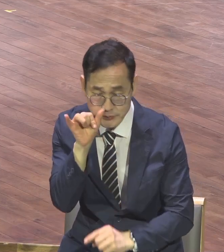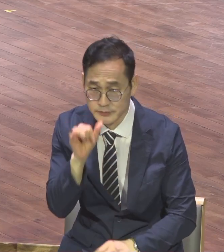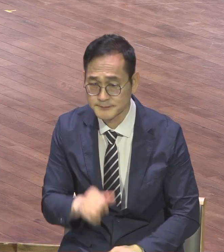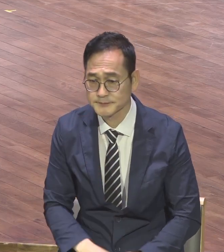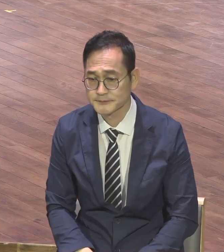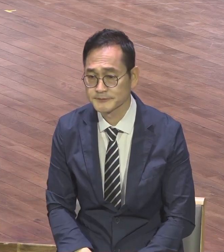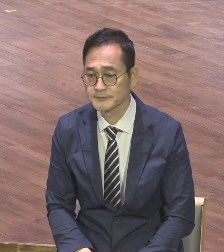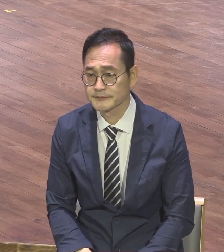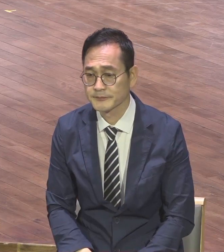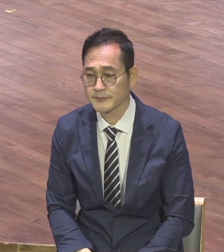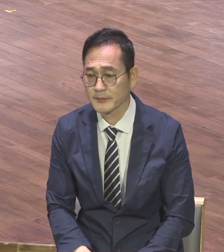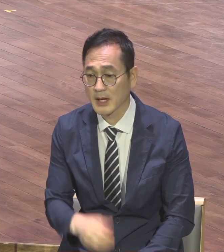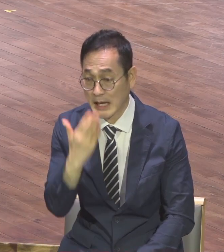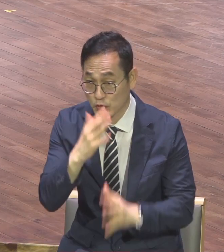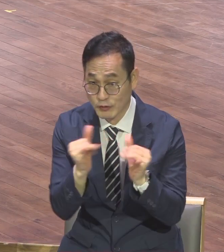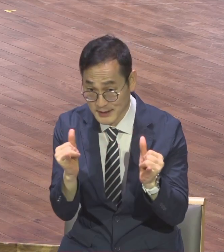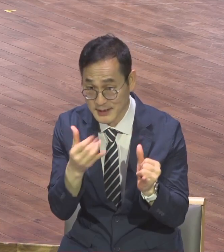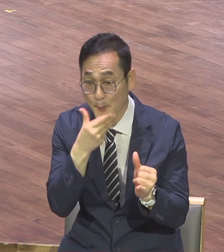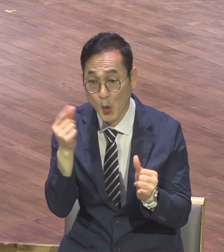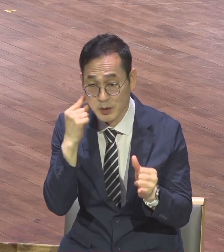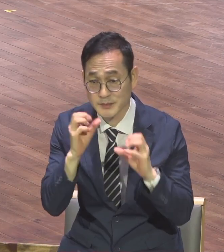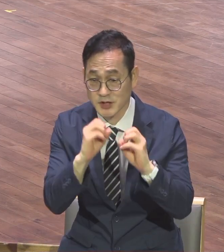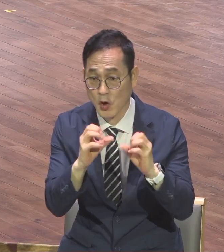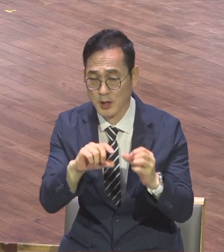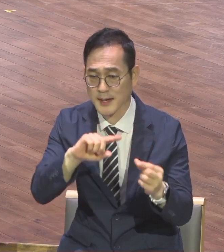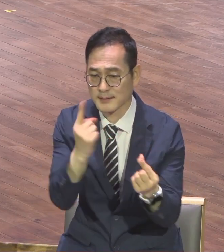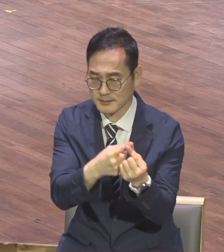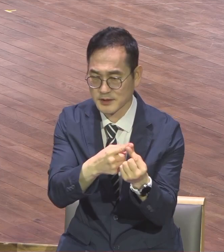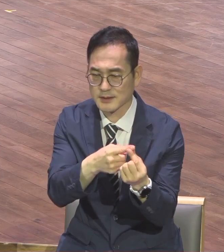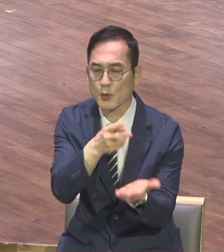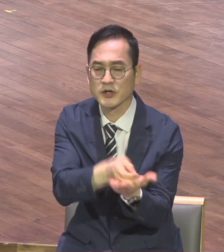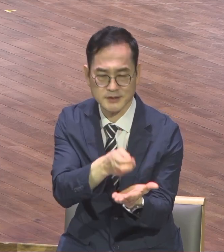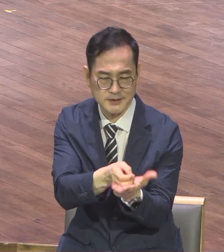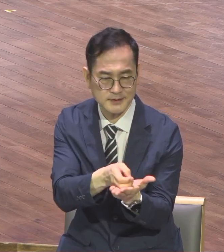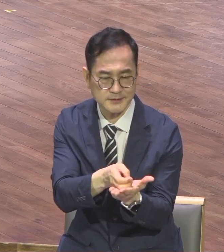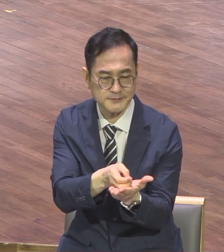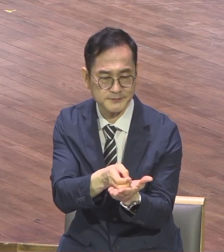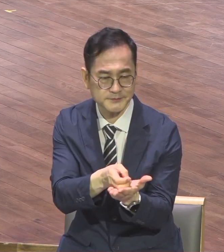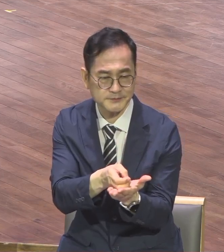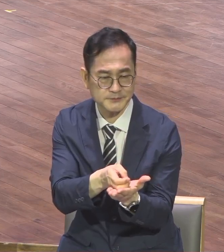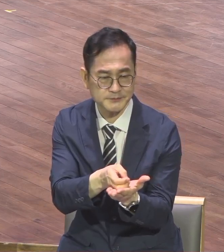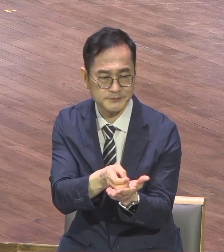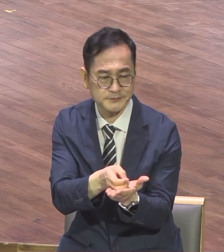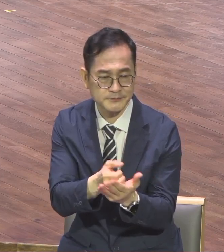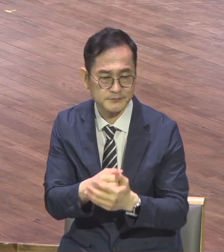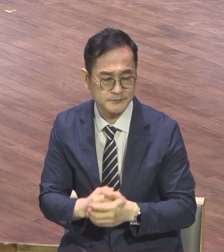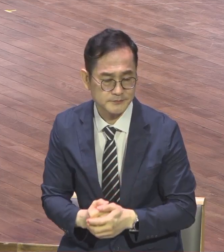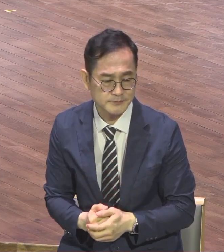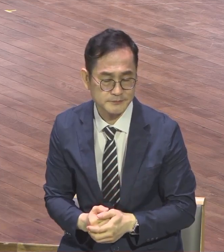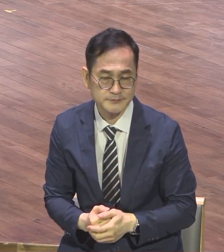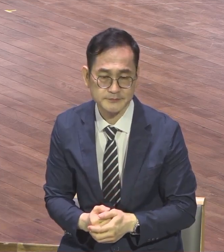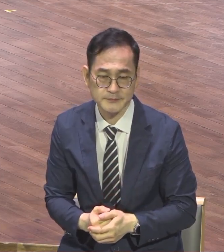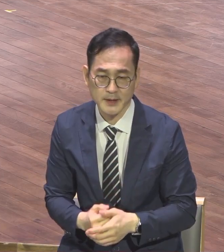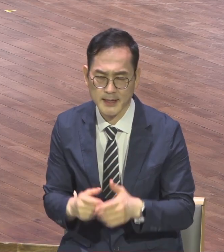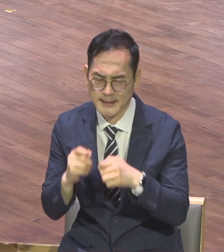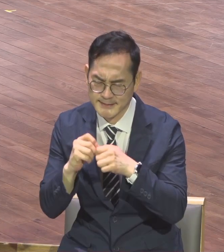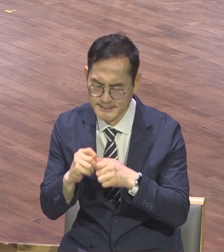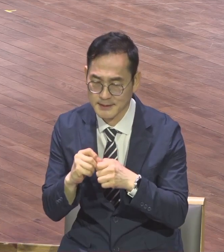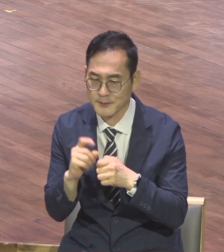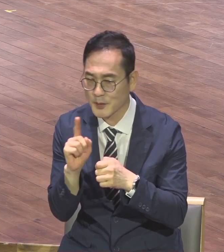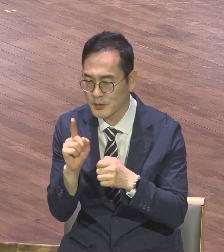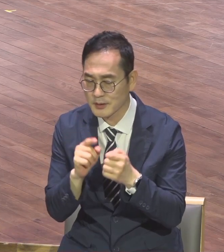자, 유대인에게 복음을 증가하는 것이 이들의 원칙이었어요. 원칙. 그런데 좀 더 면밀히